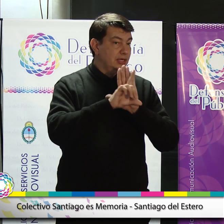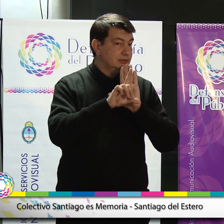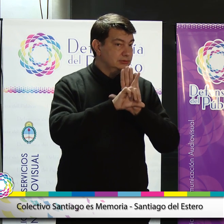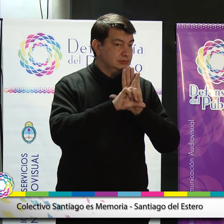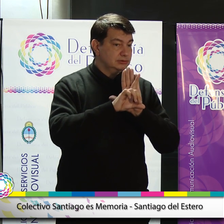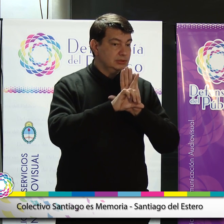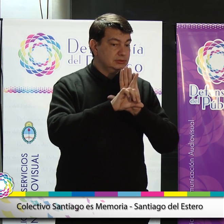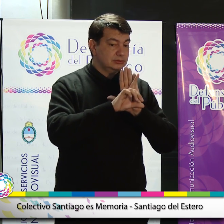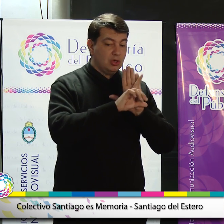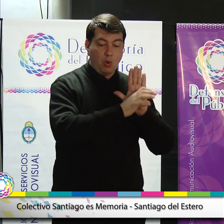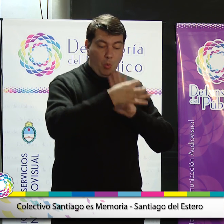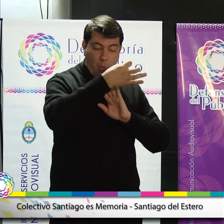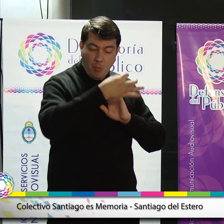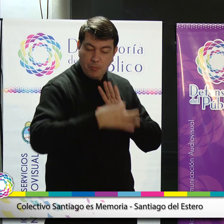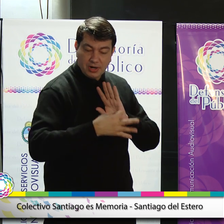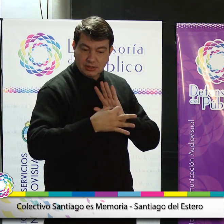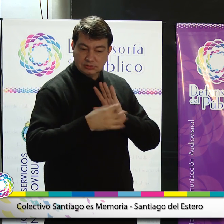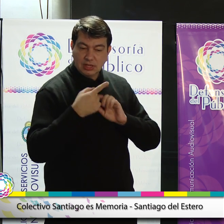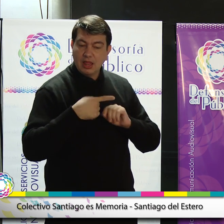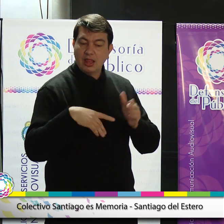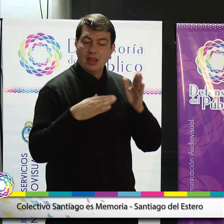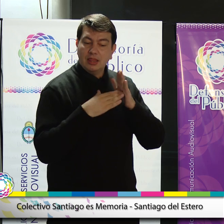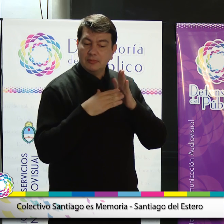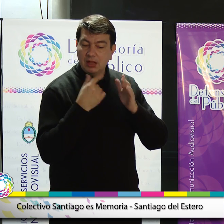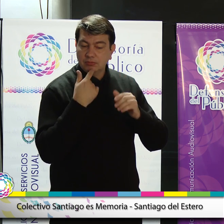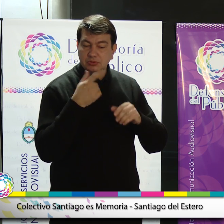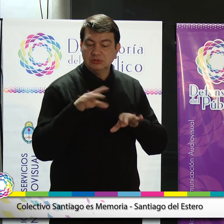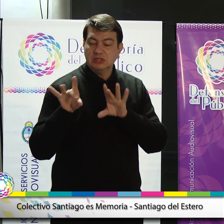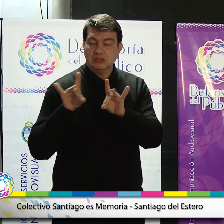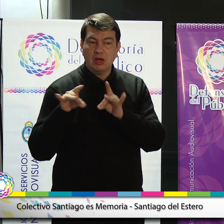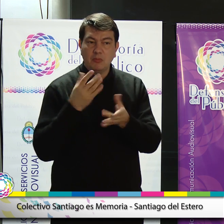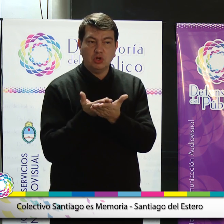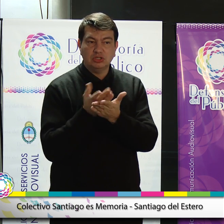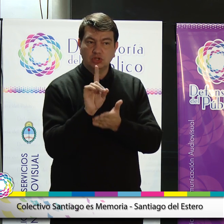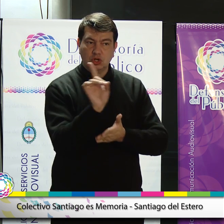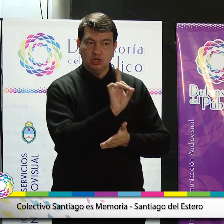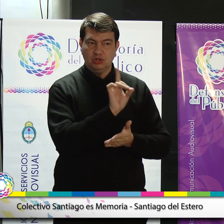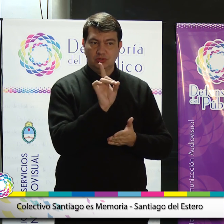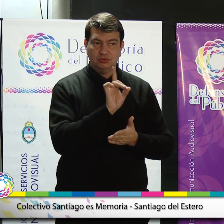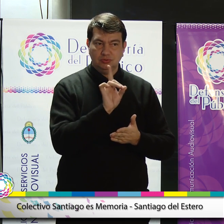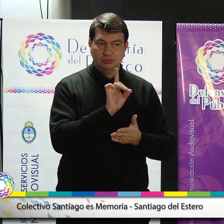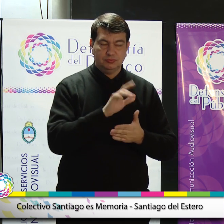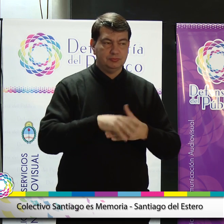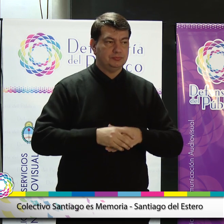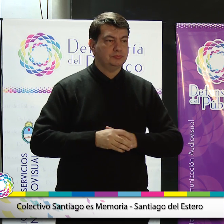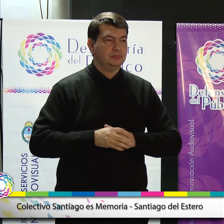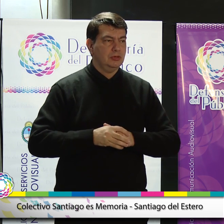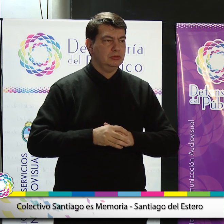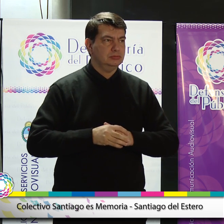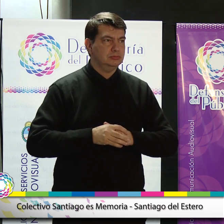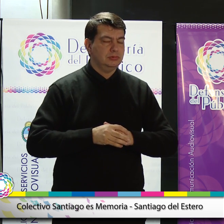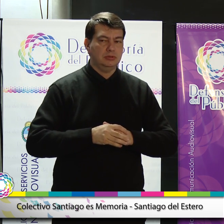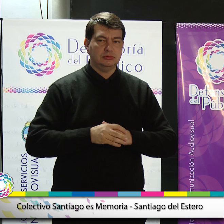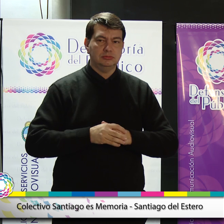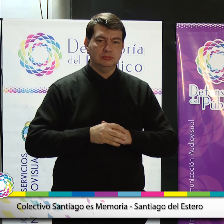deben aplicarse en los criterios para seleccionar los proyectos que van a ser seleccionados para ser